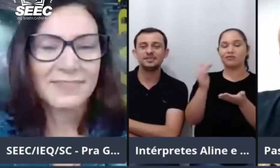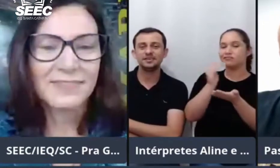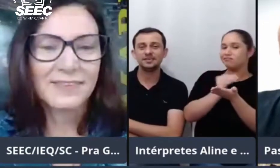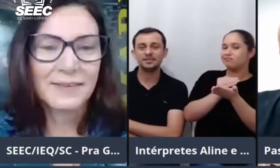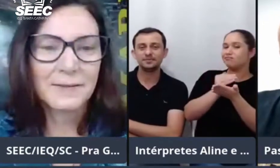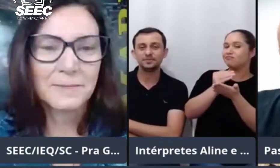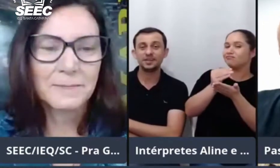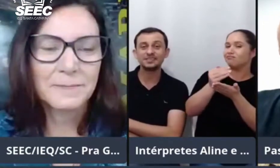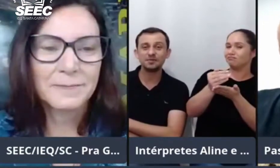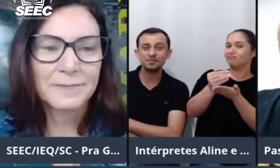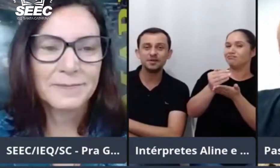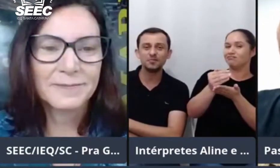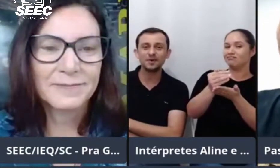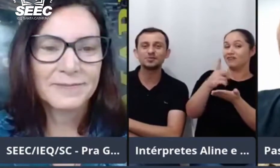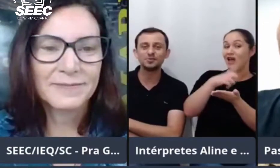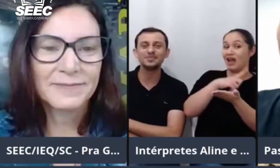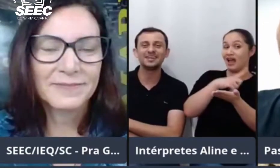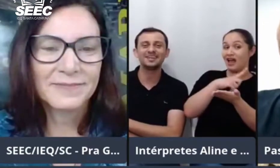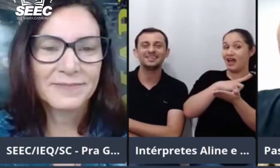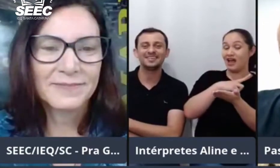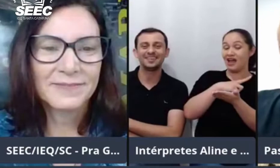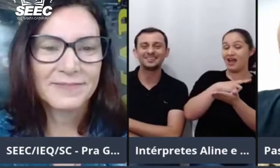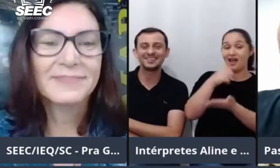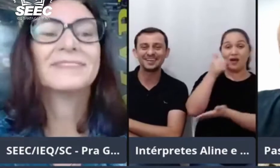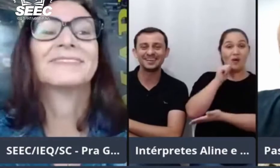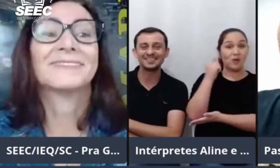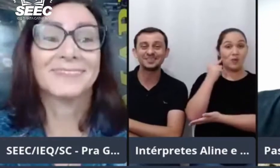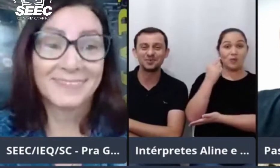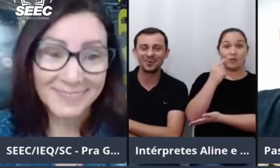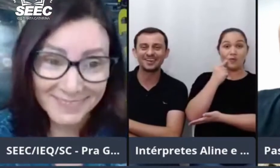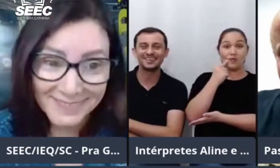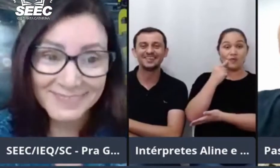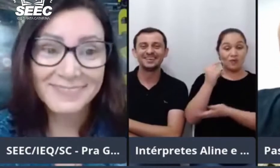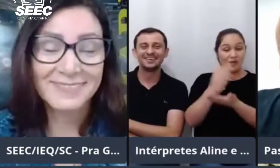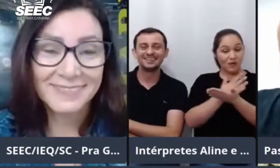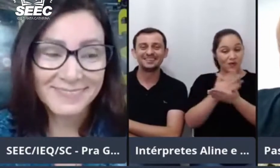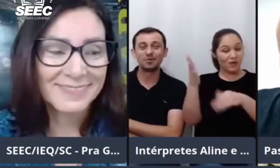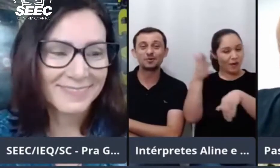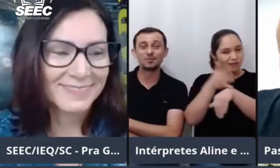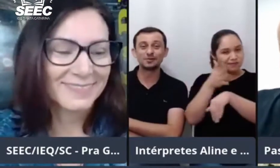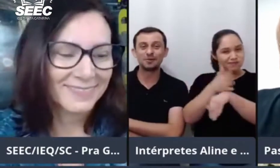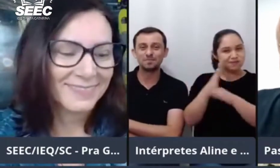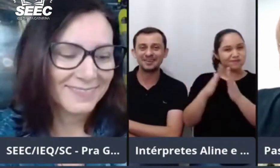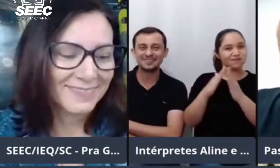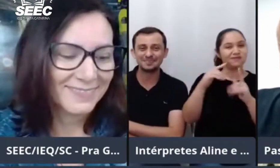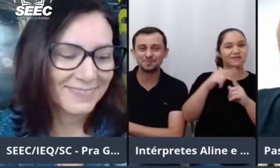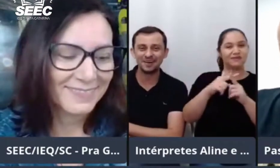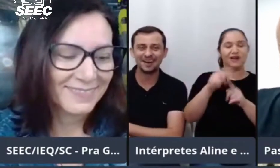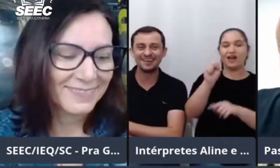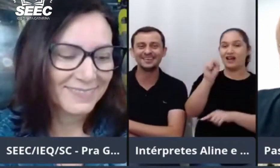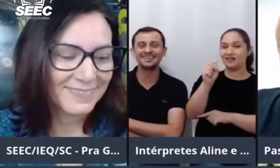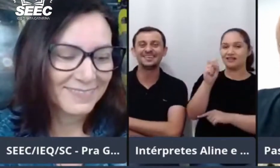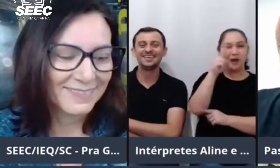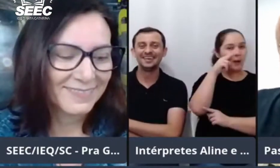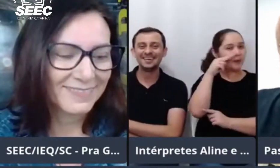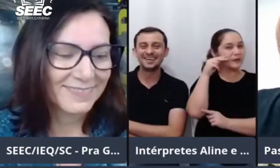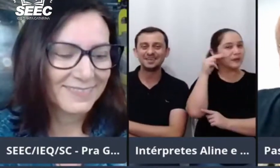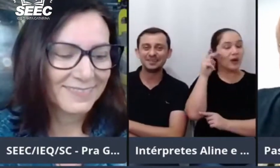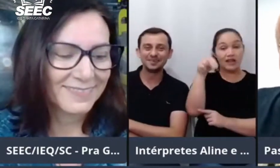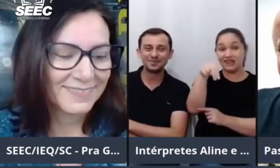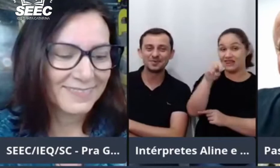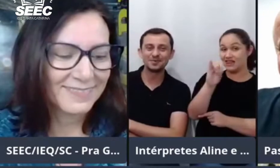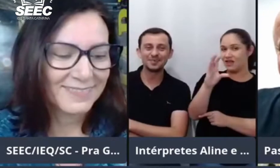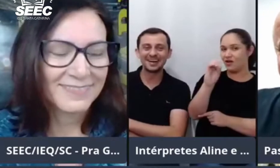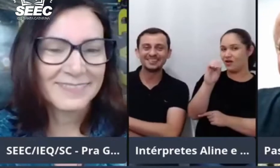oportunidade de receber uma surda, né? Na nossa igreja, a Nicole. Nicole começou a participar e